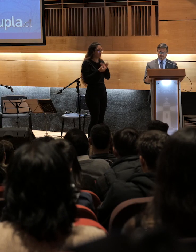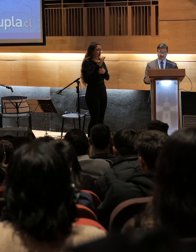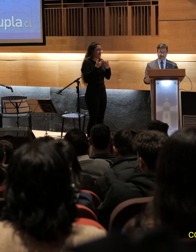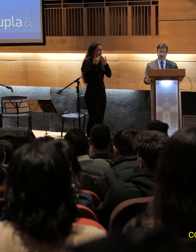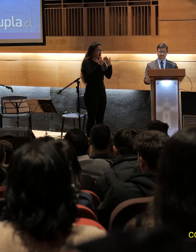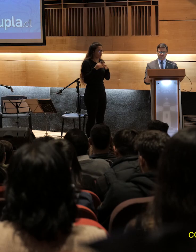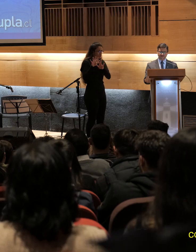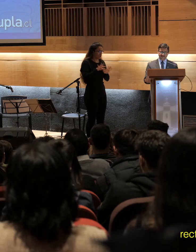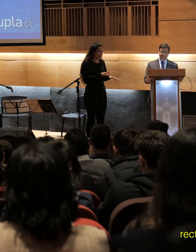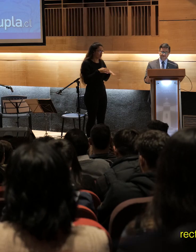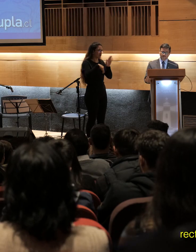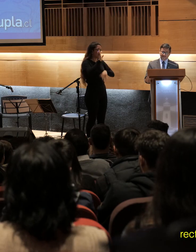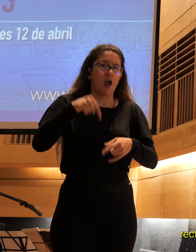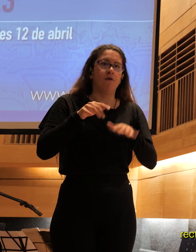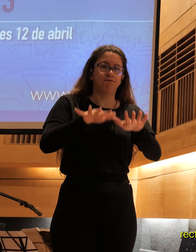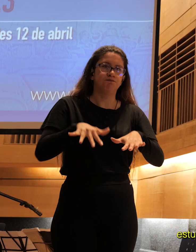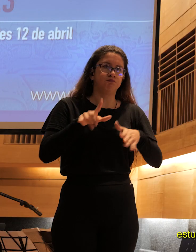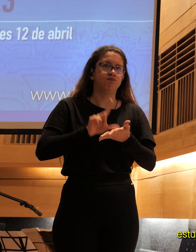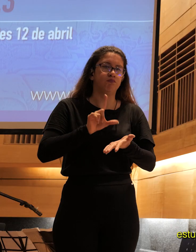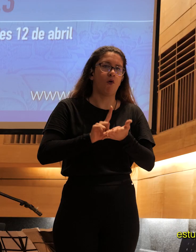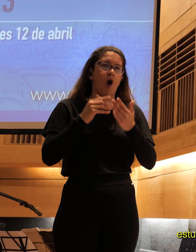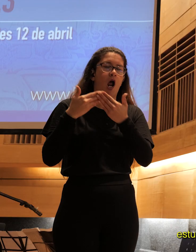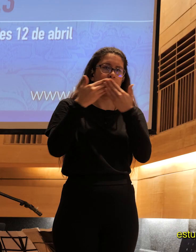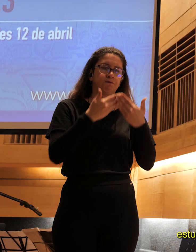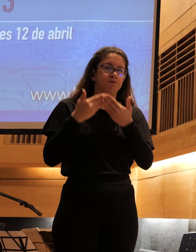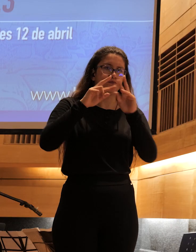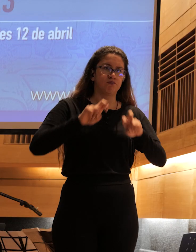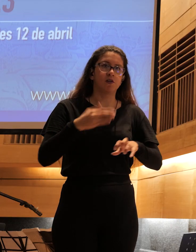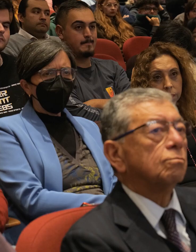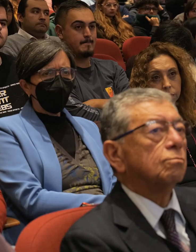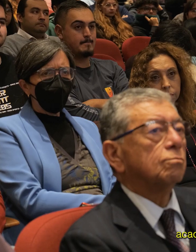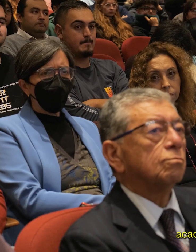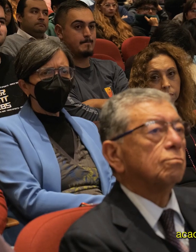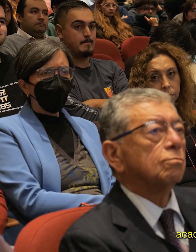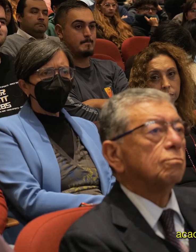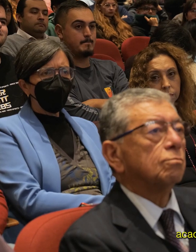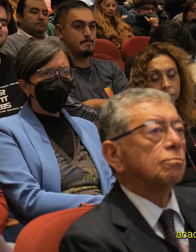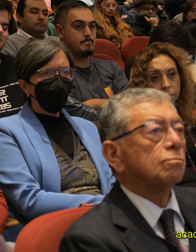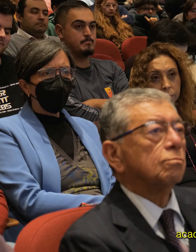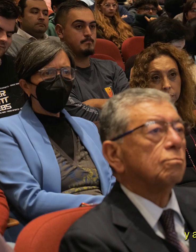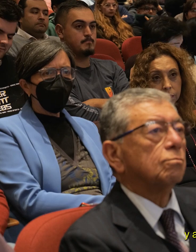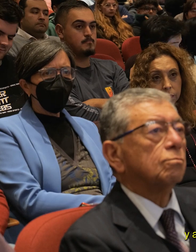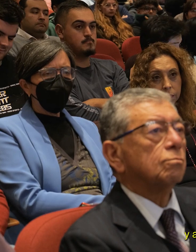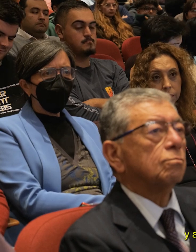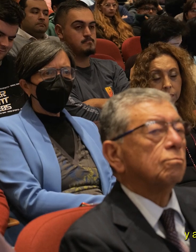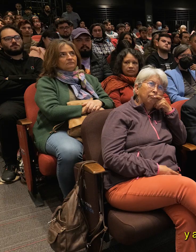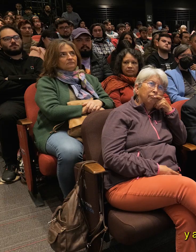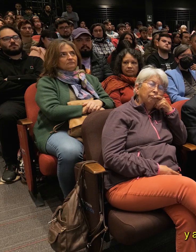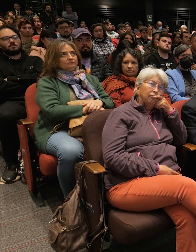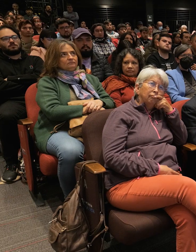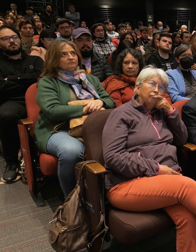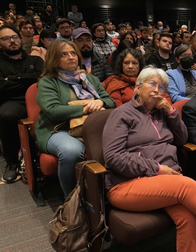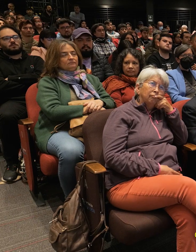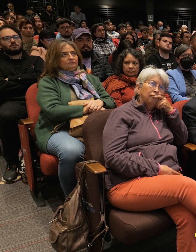Petorino contó con la presencia del rector Carlos González, estudiantes, funcionarias, funcionarios, académicas, académicos y autoridades